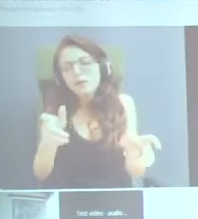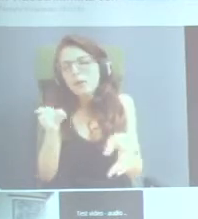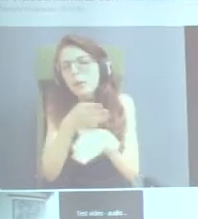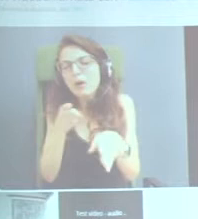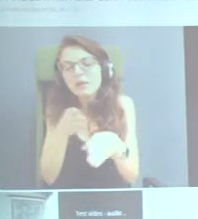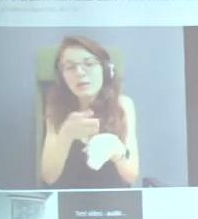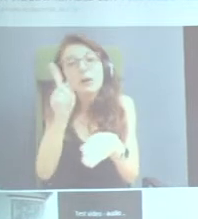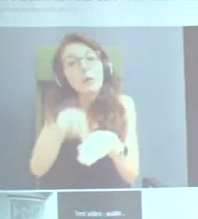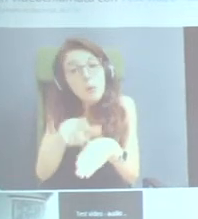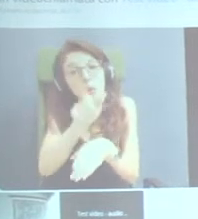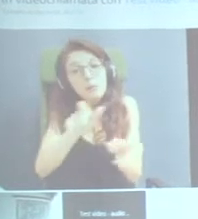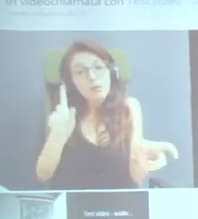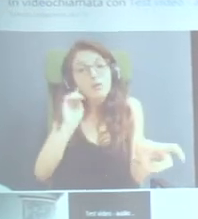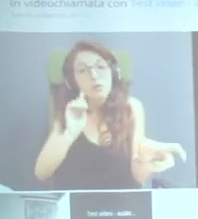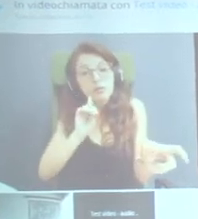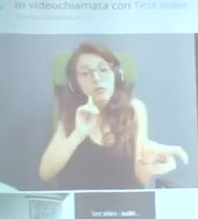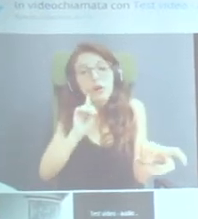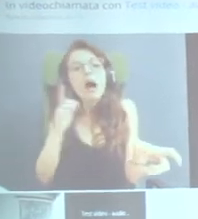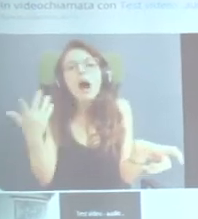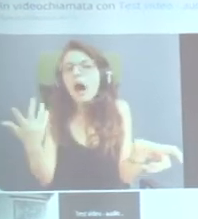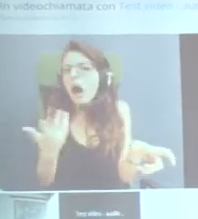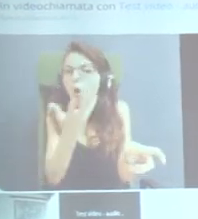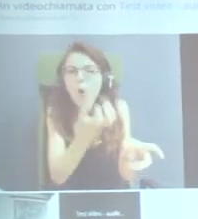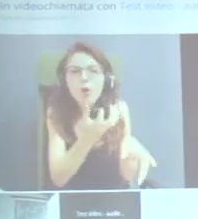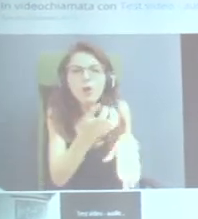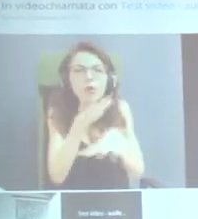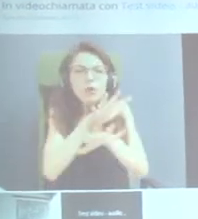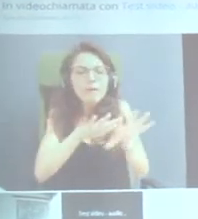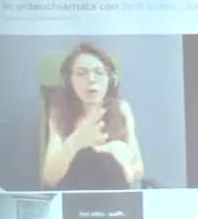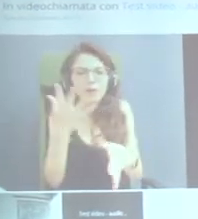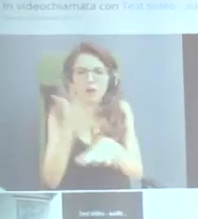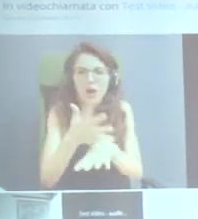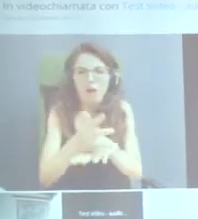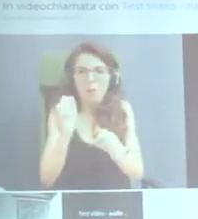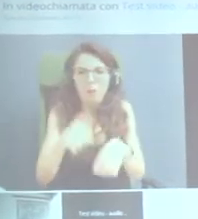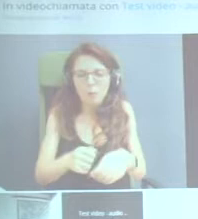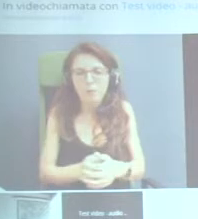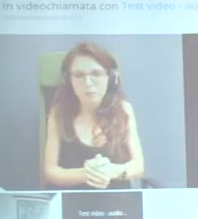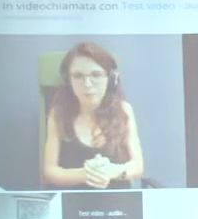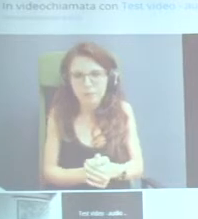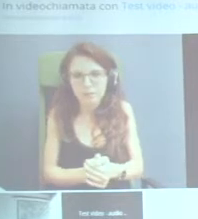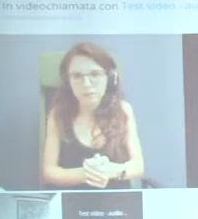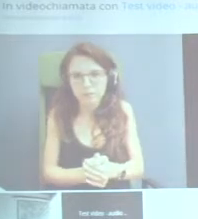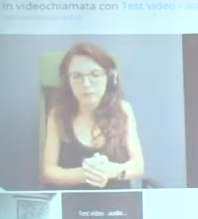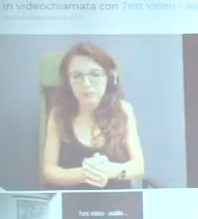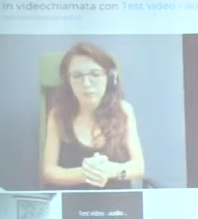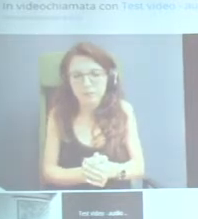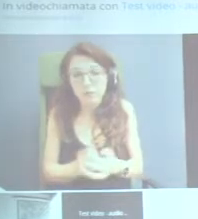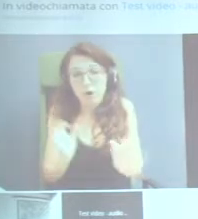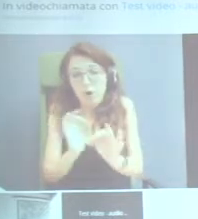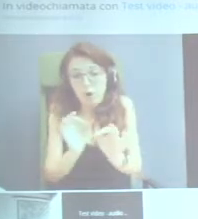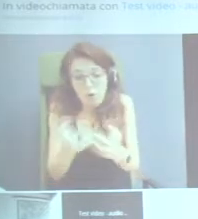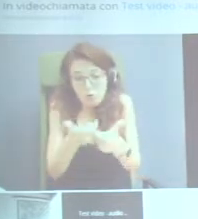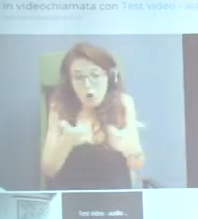sorde, possano accedere a tutti i contenuti all'università o durante i seminari e convegni,